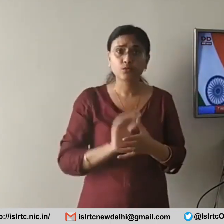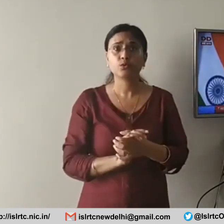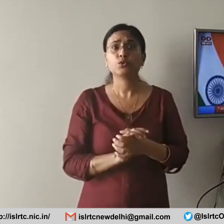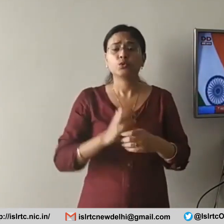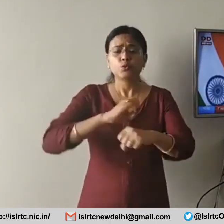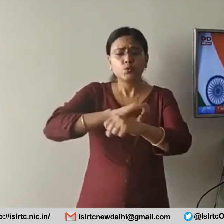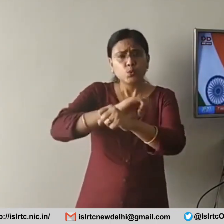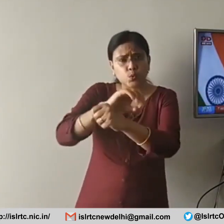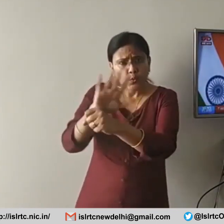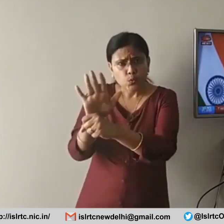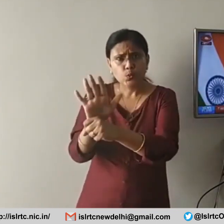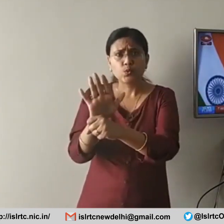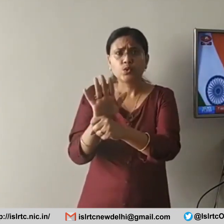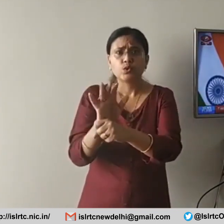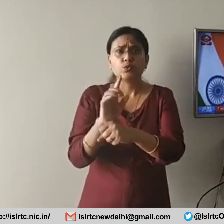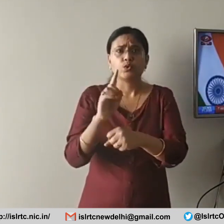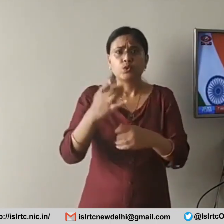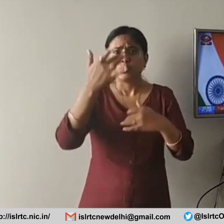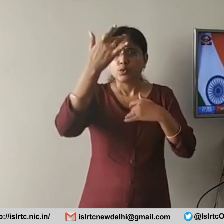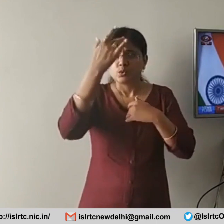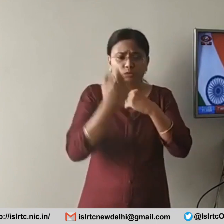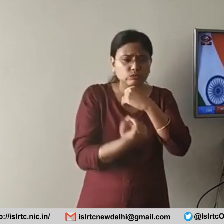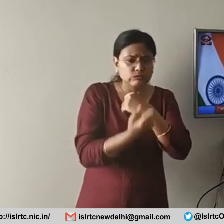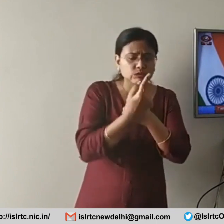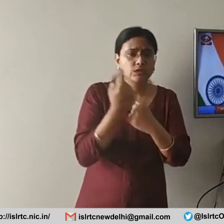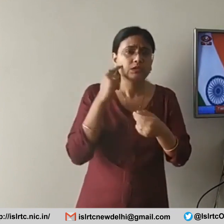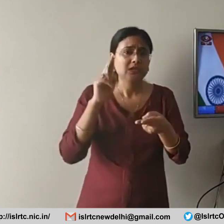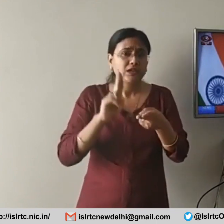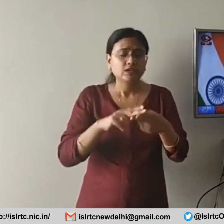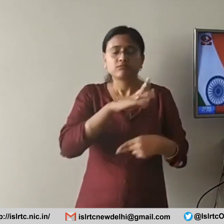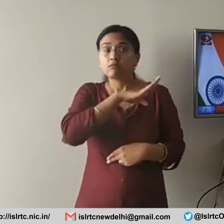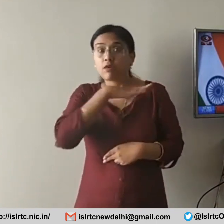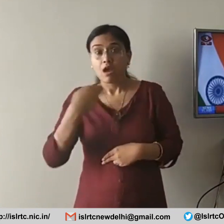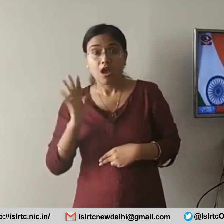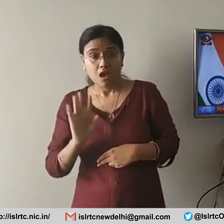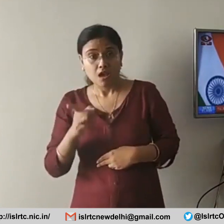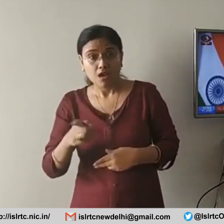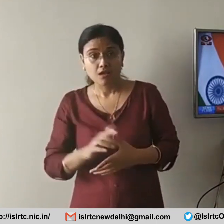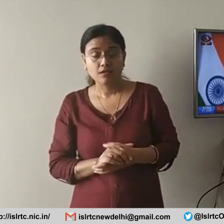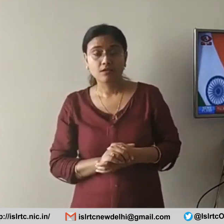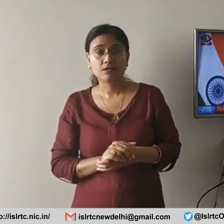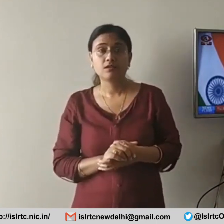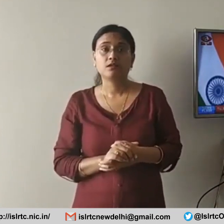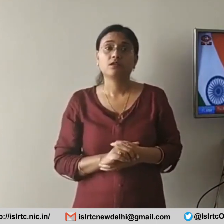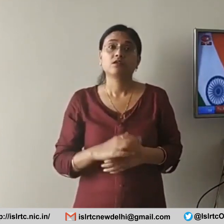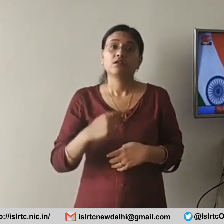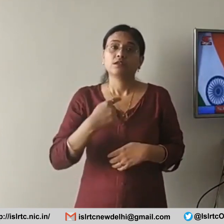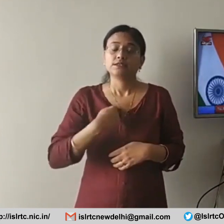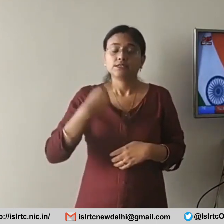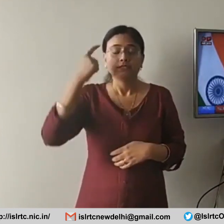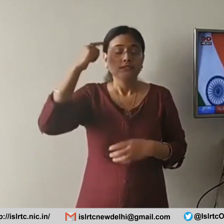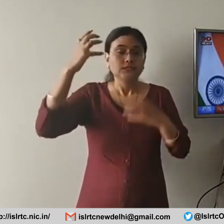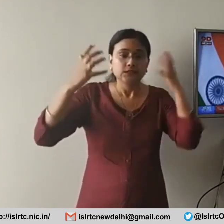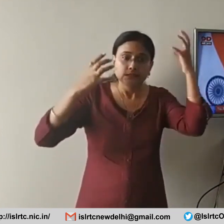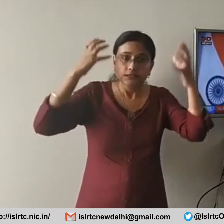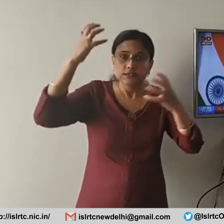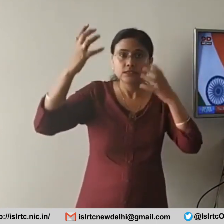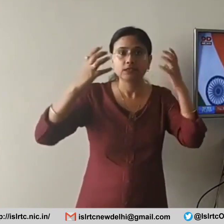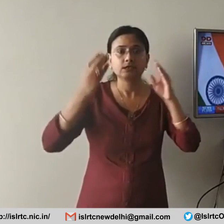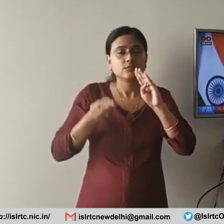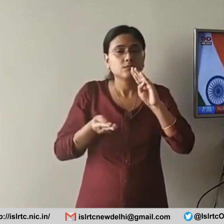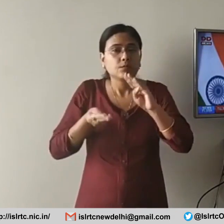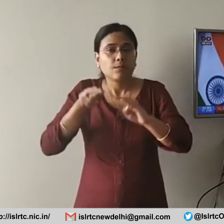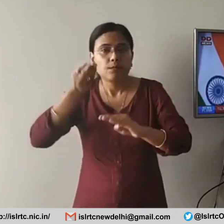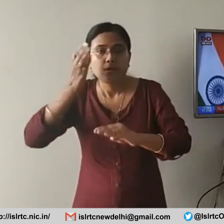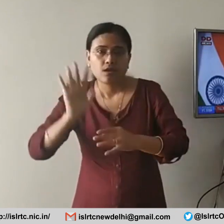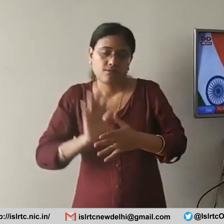कोरोना से एक भी मरीज की दुखद मृत्यु होती है तो हमारी चिंता और